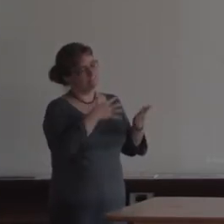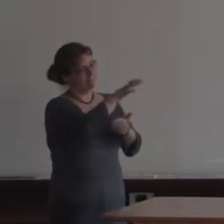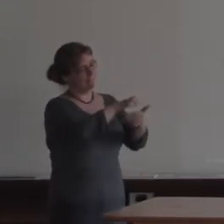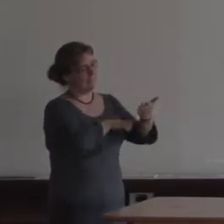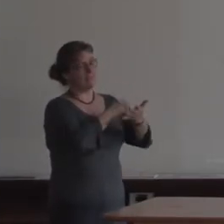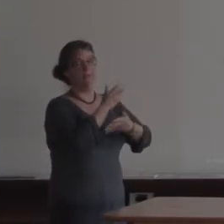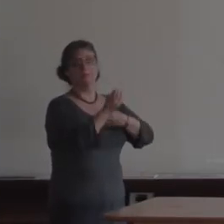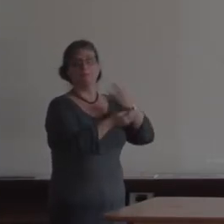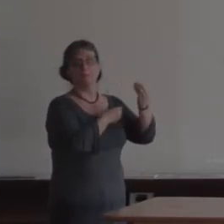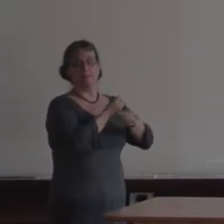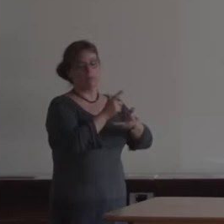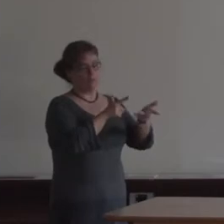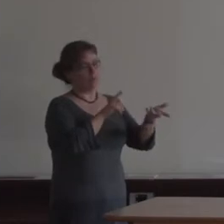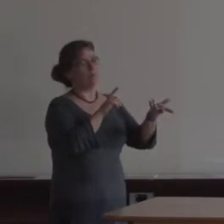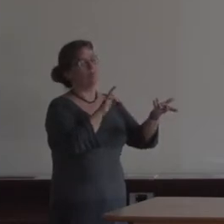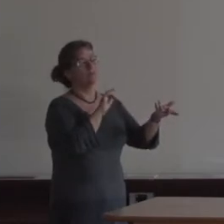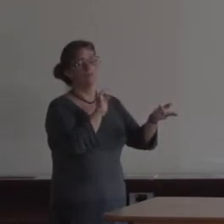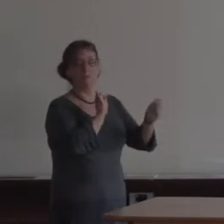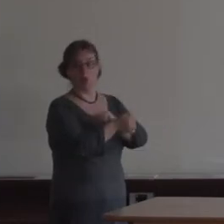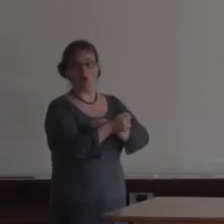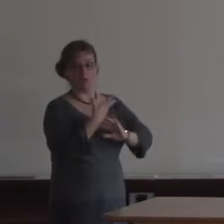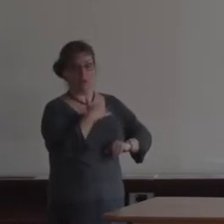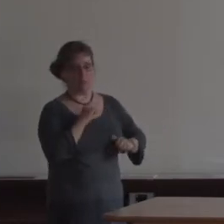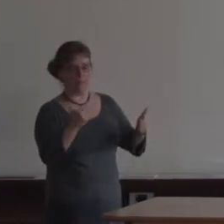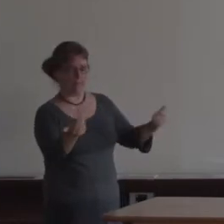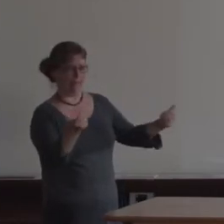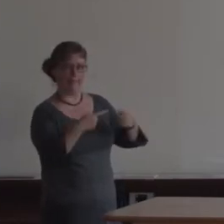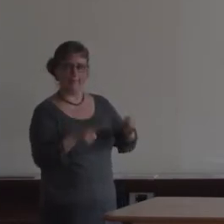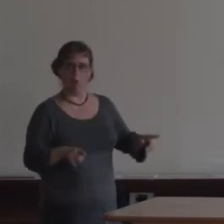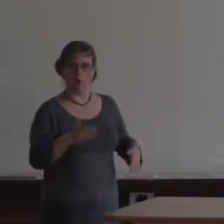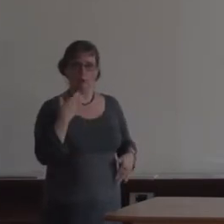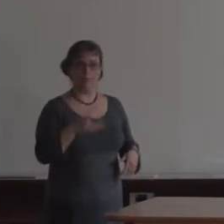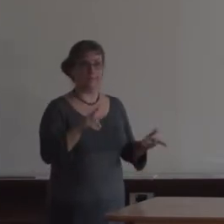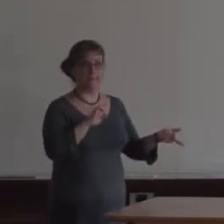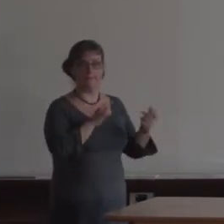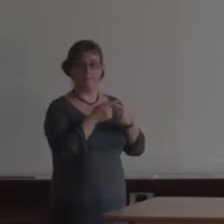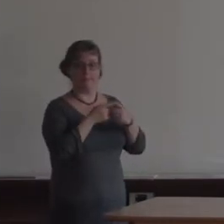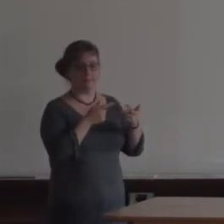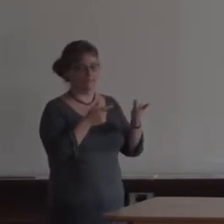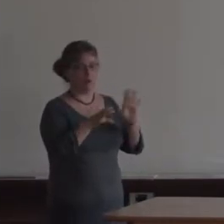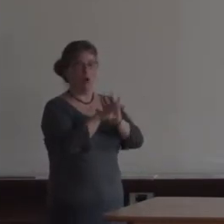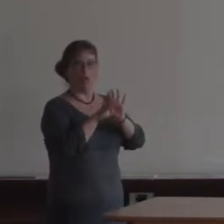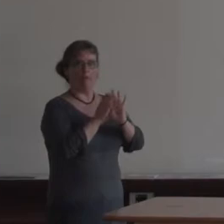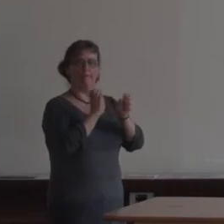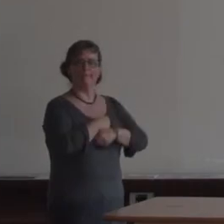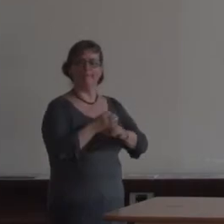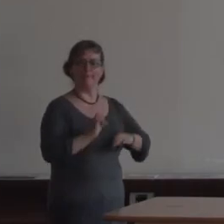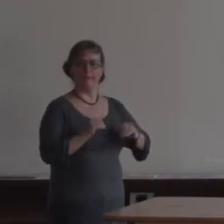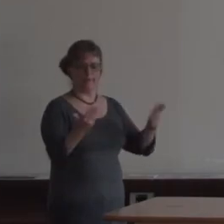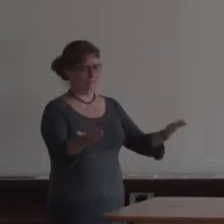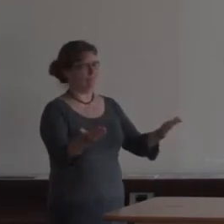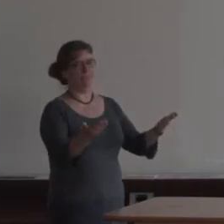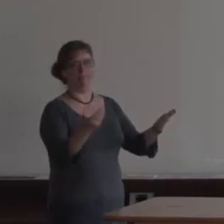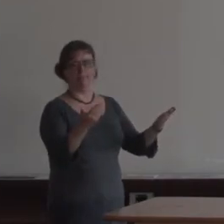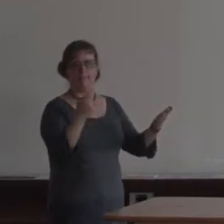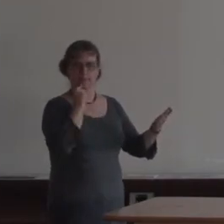j'ai mis. Sinon, il ne serait pas vraiment chiffré. Ou alors, l'autre propriété, c'est la réversibilité. Si je chiffre quelque chose et que je le déchiffre, je m'attends